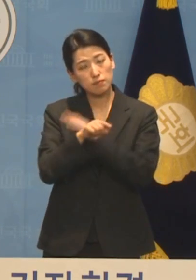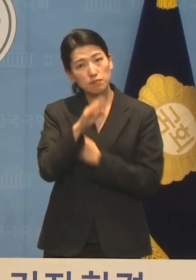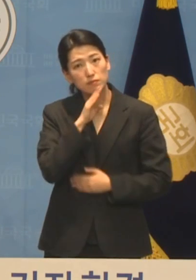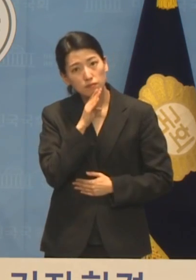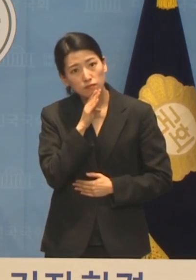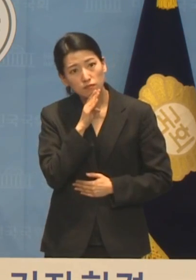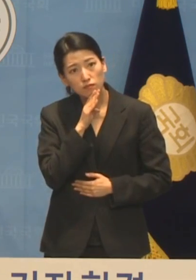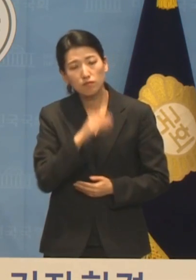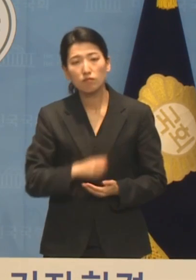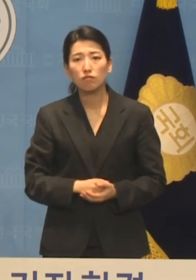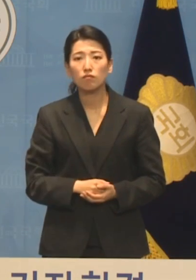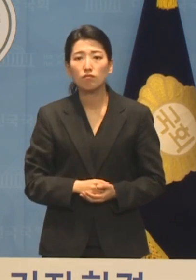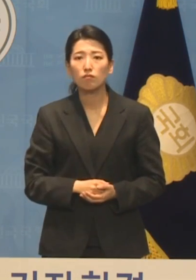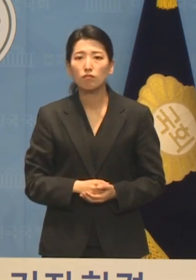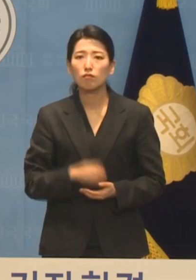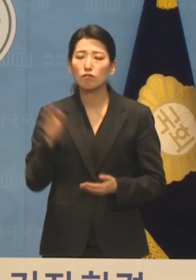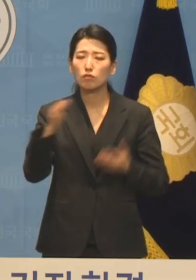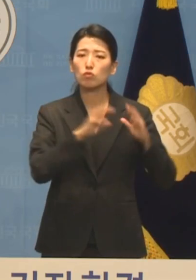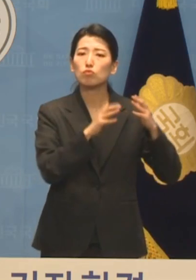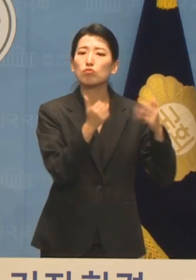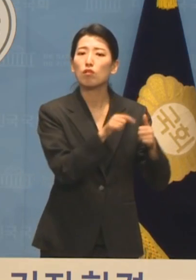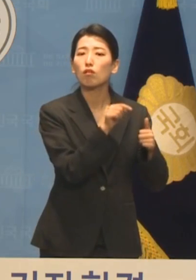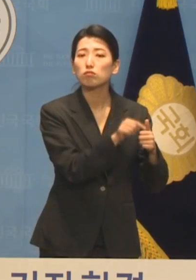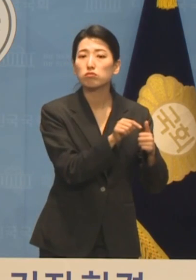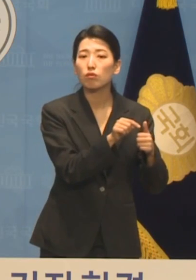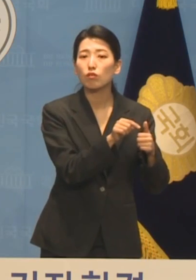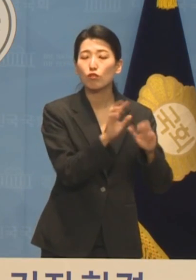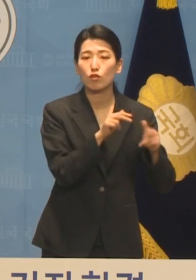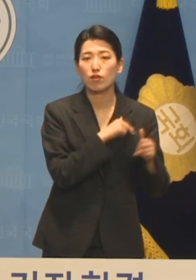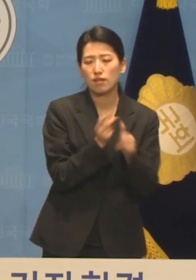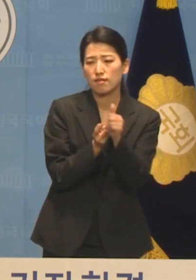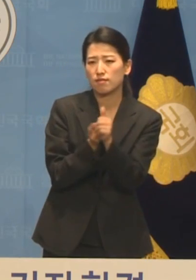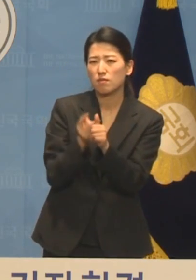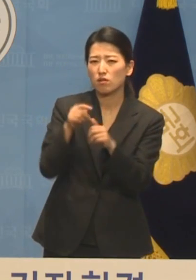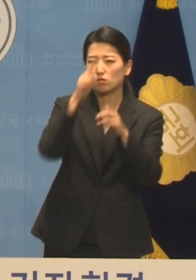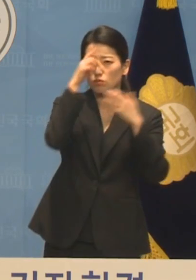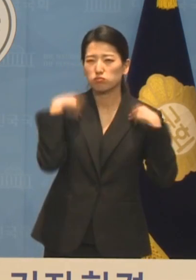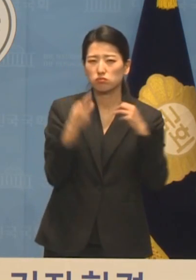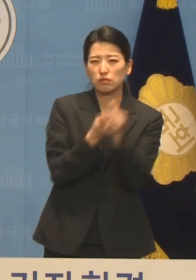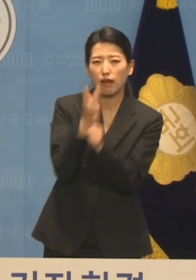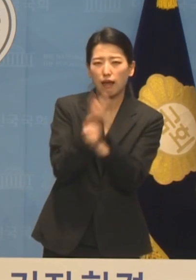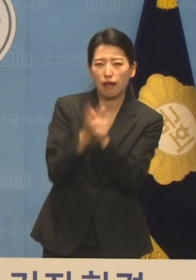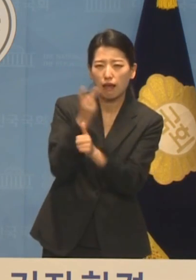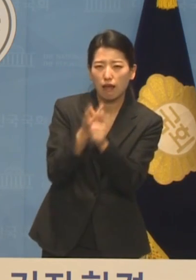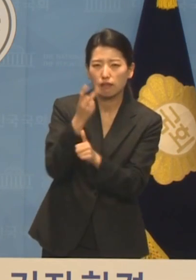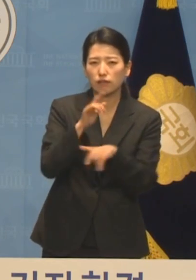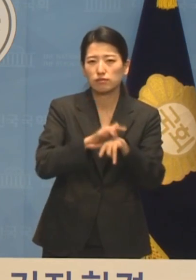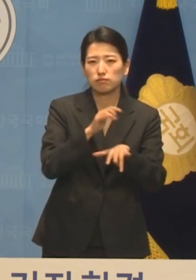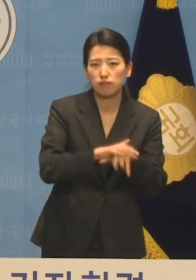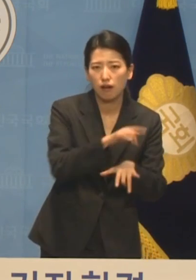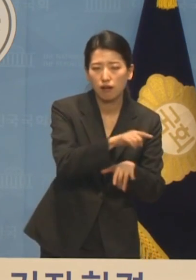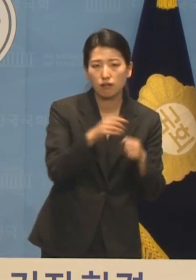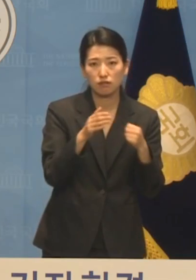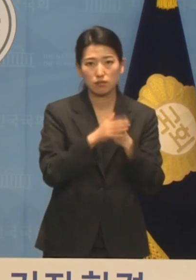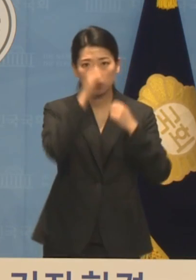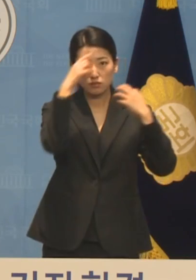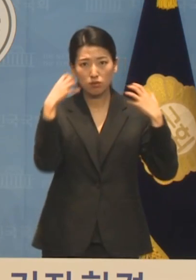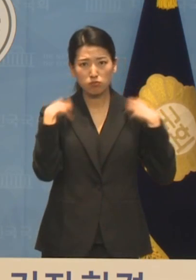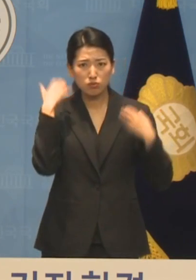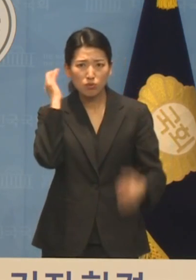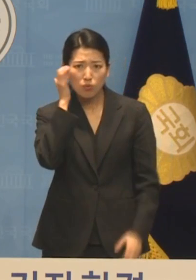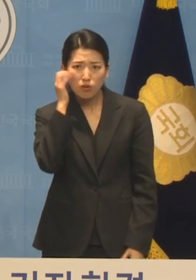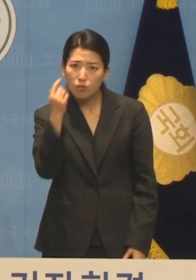탄핵 심판에서는 국회의 탄핵 남발과 예산 삭감으로 국가의 행정 기능이 현저히 곤란하게 되었는지,